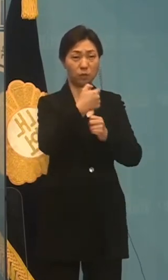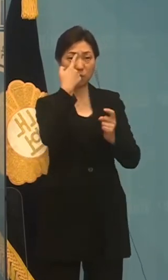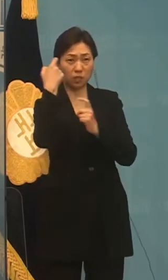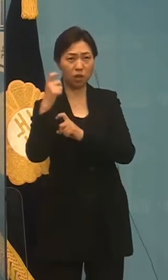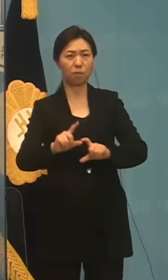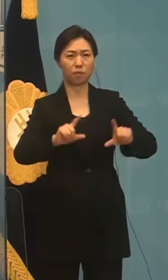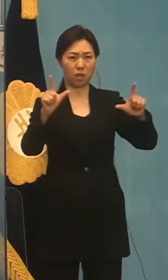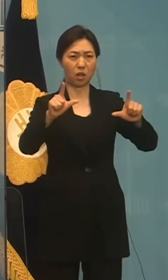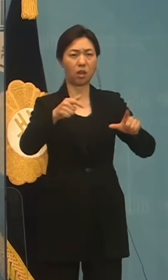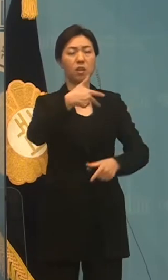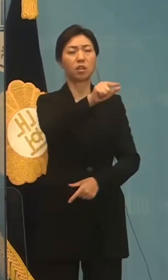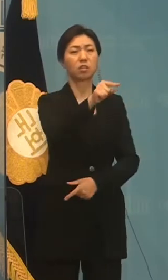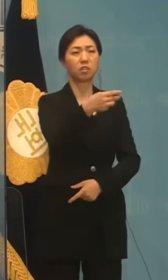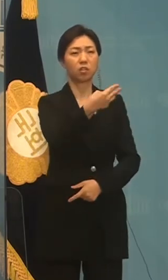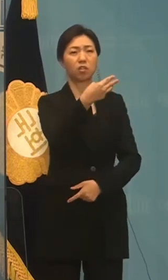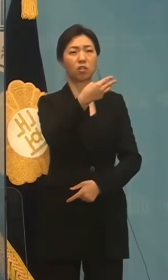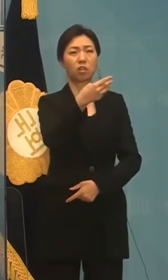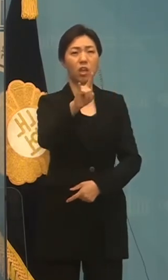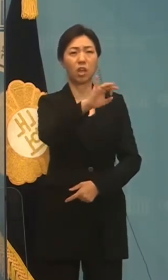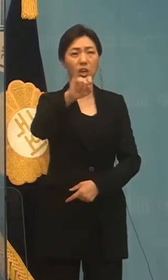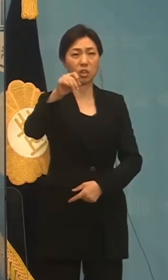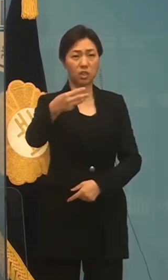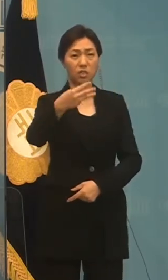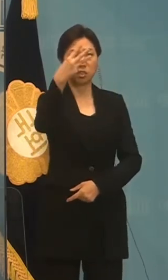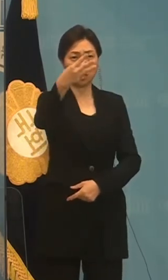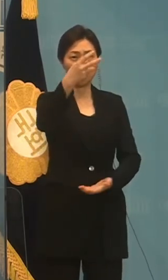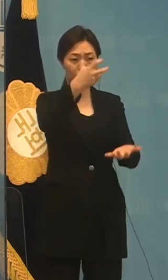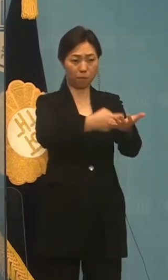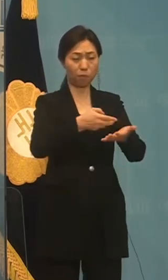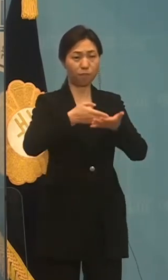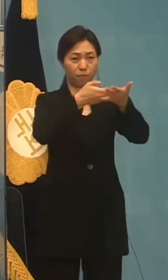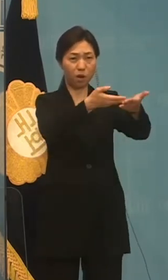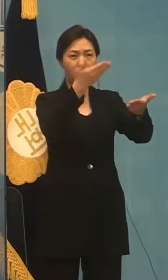제안되었지만 정치권은 전태일 3법 중